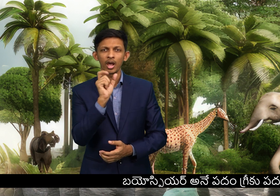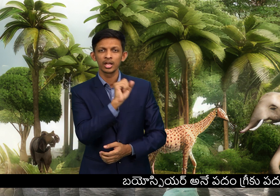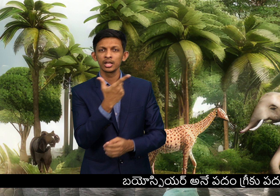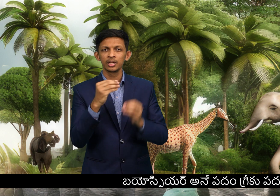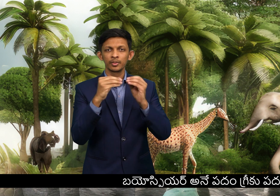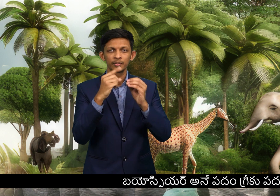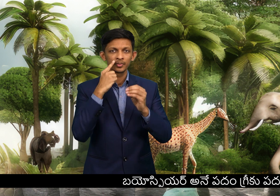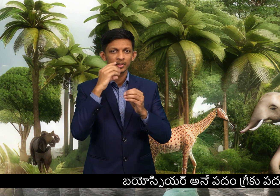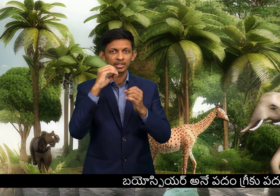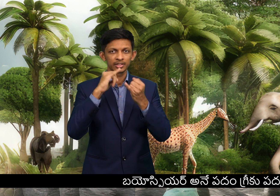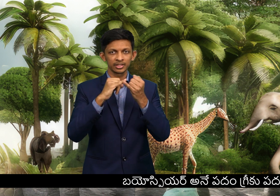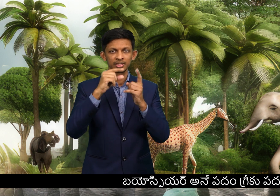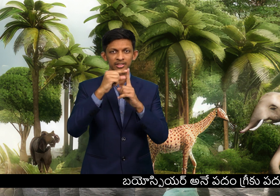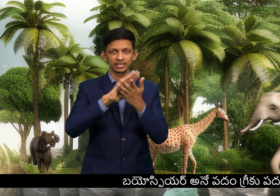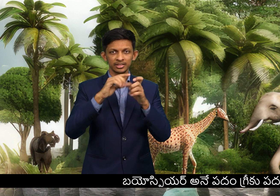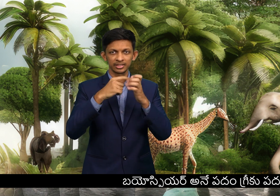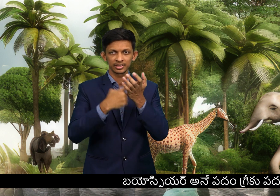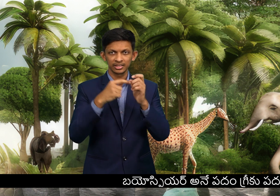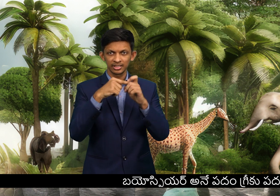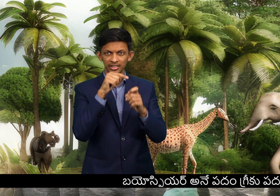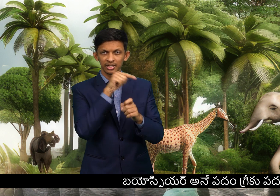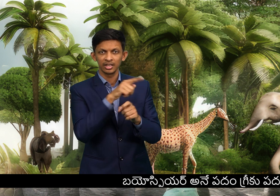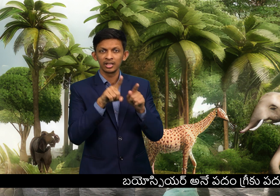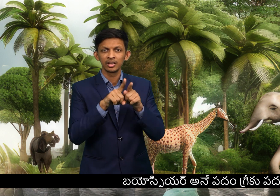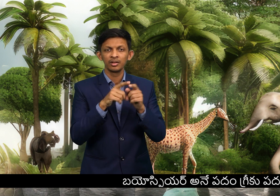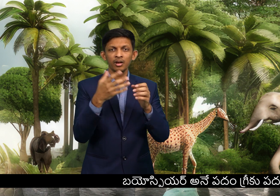బయోస్పియర్ అనే పదం గ్రీకు పదం